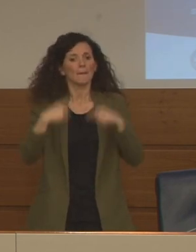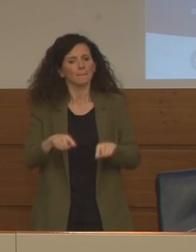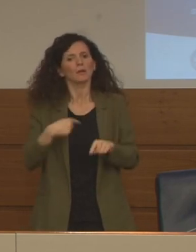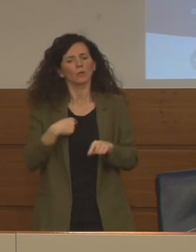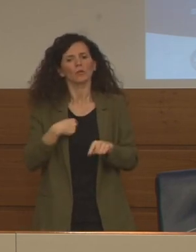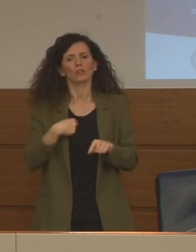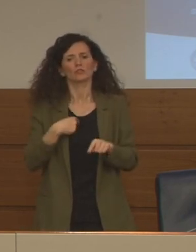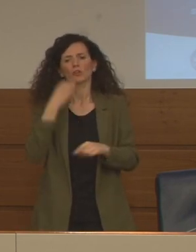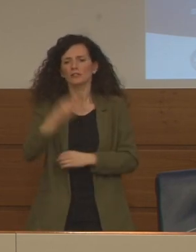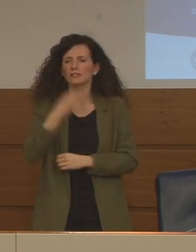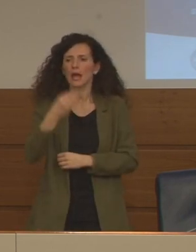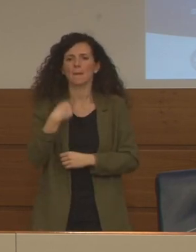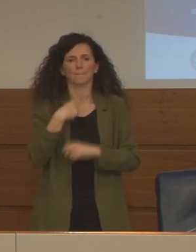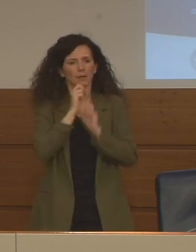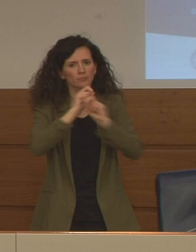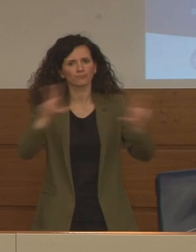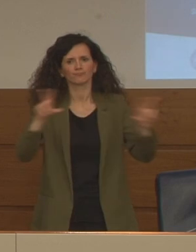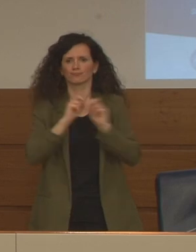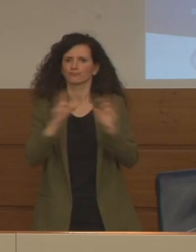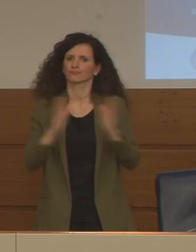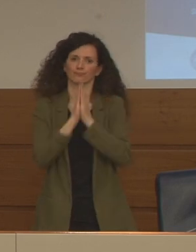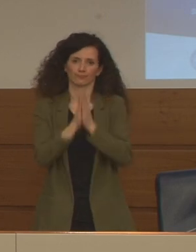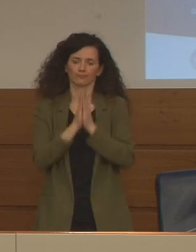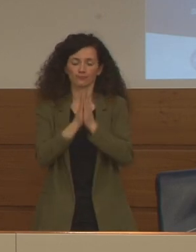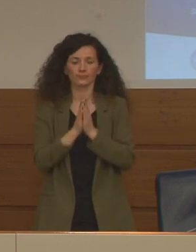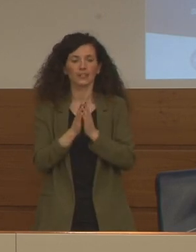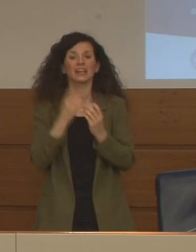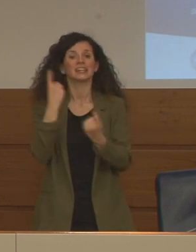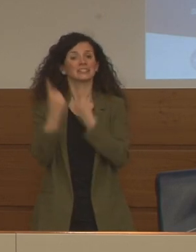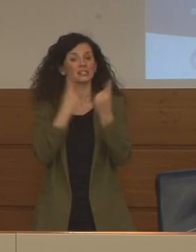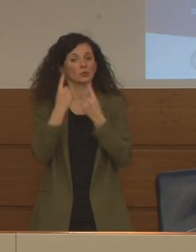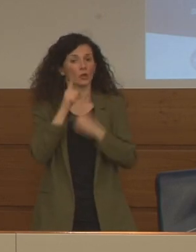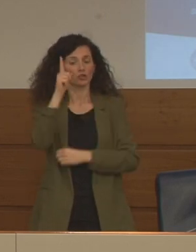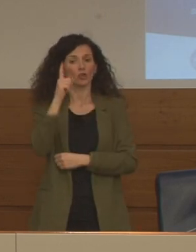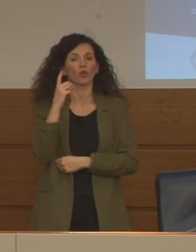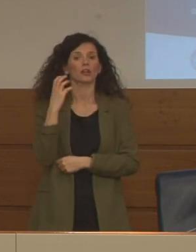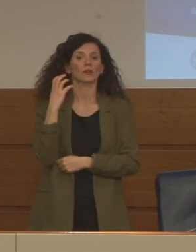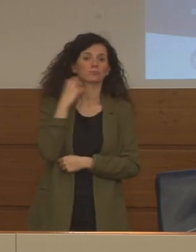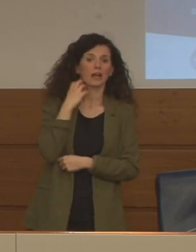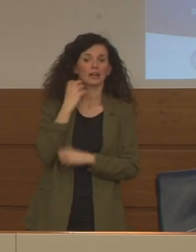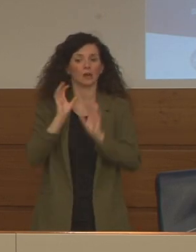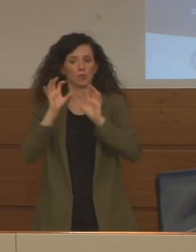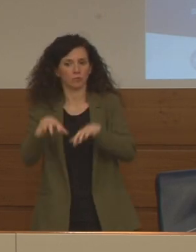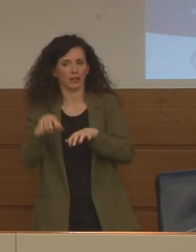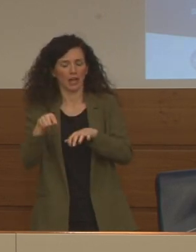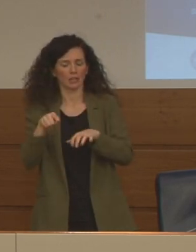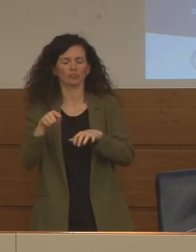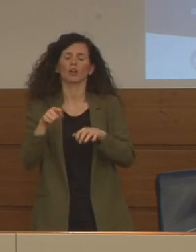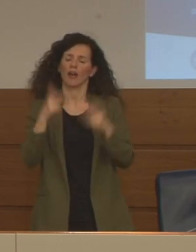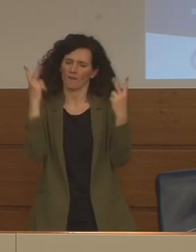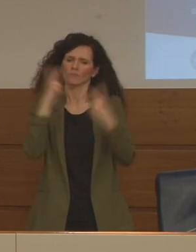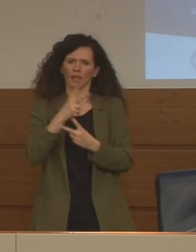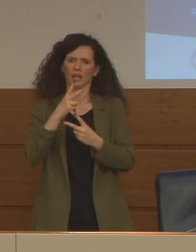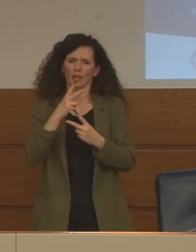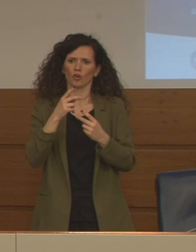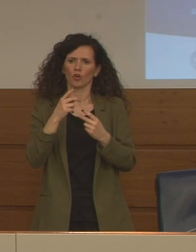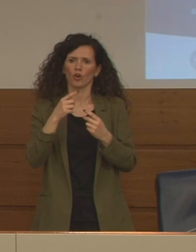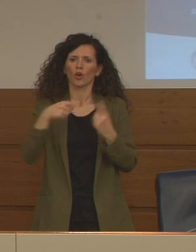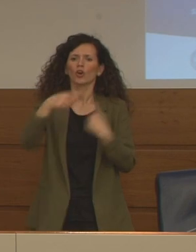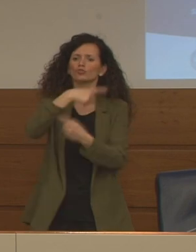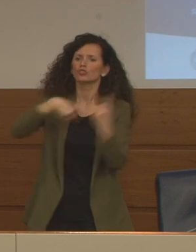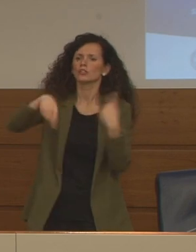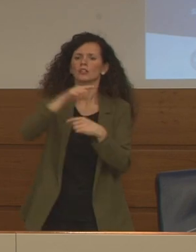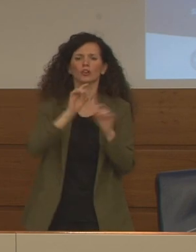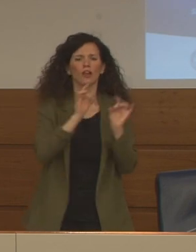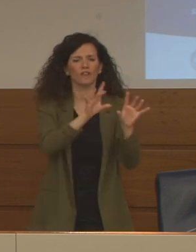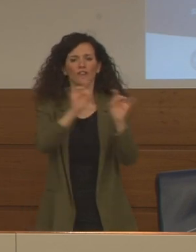per raggiungere questo la realtà di bergamo e di brescia è una realtà in questo momento in cui la circolazione molto elevata sono realtà